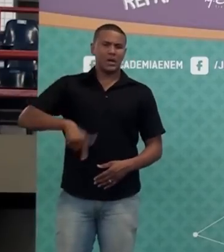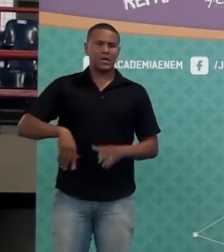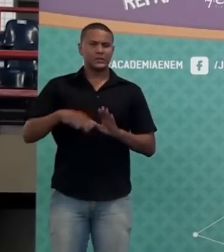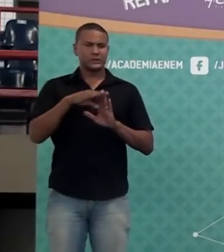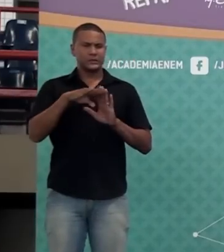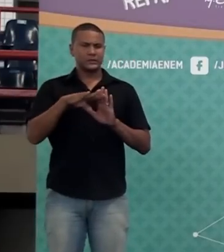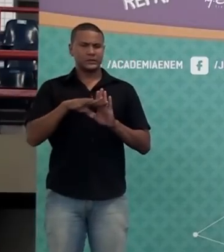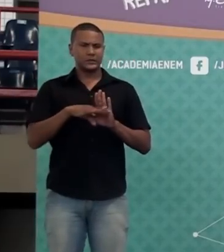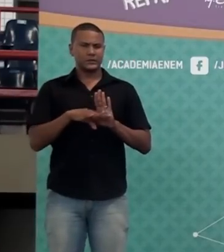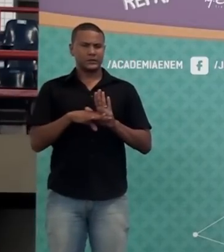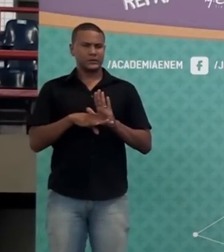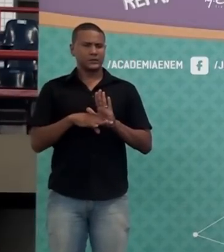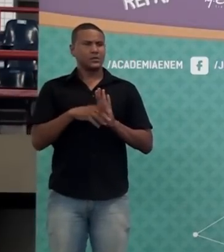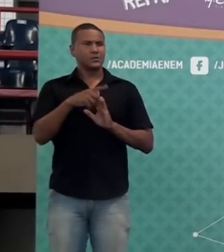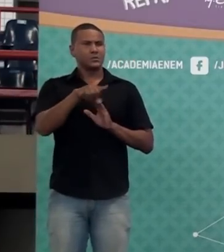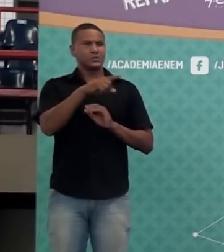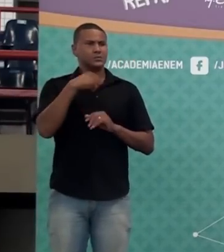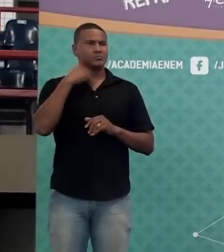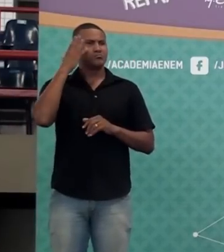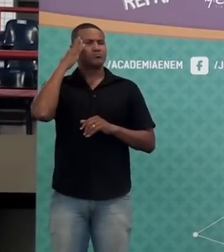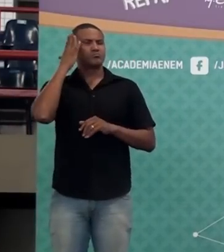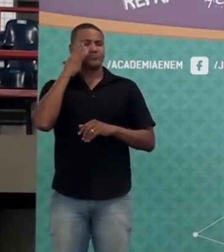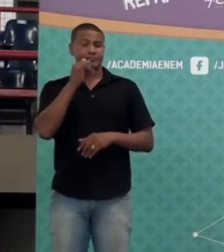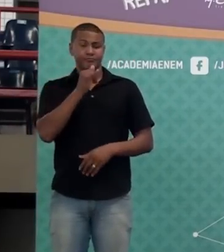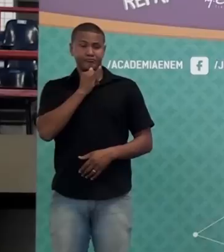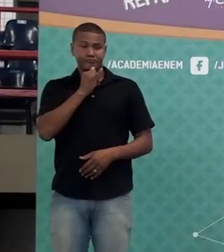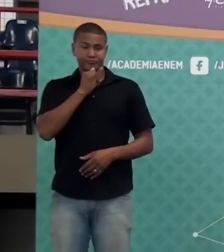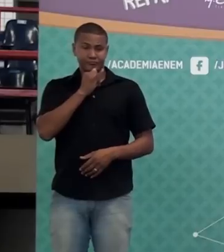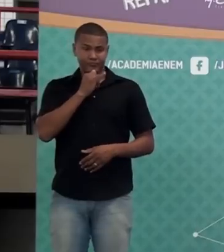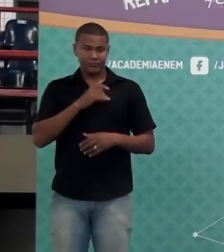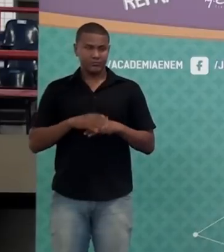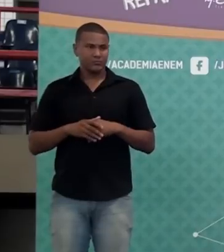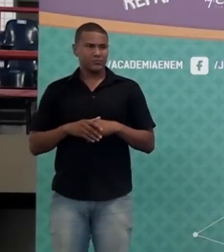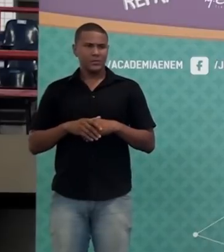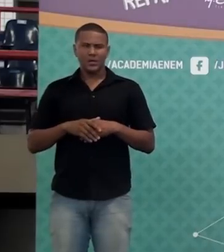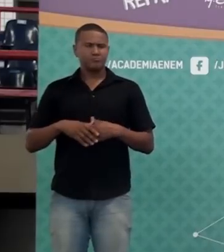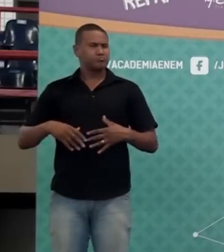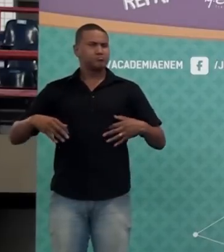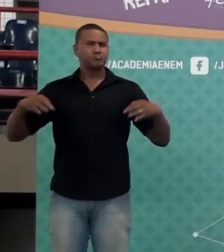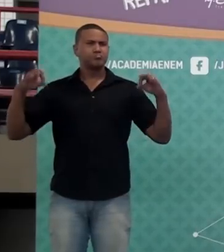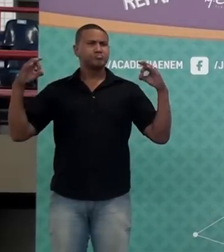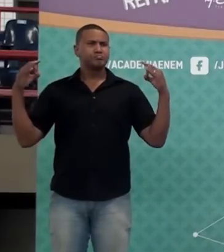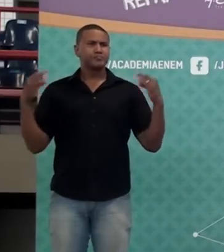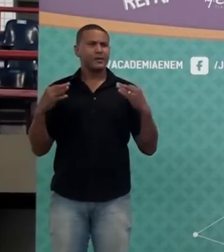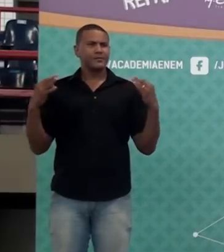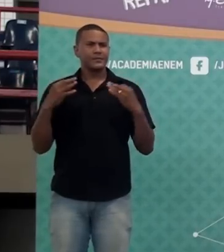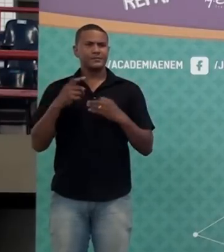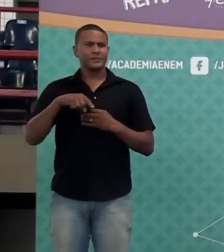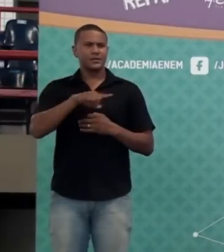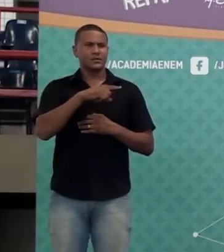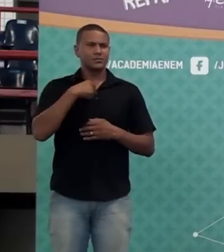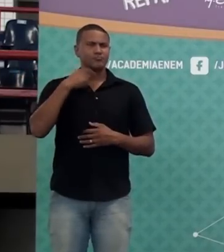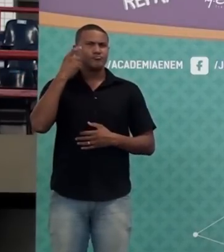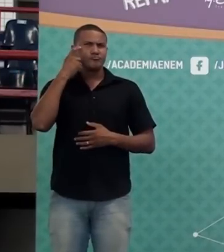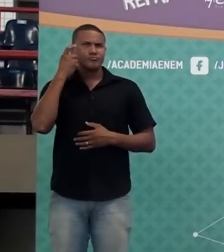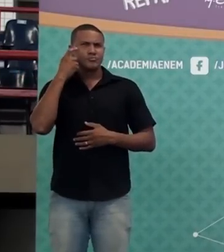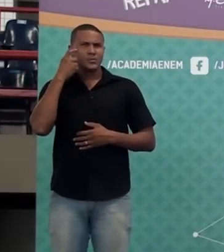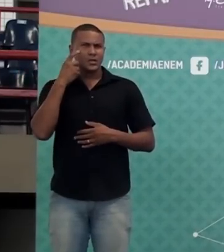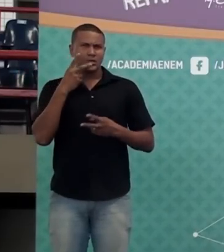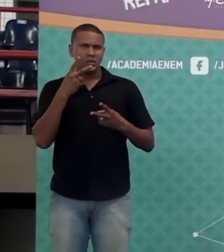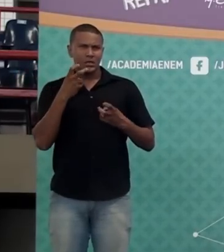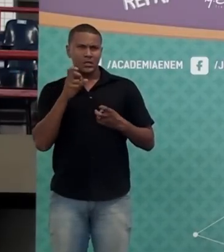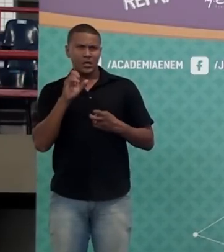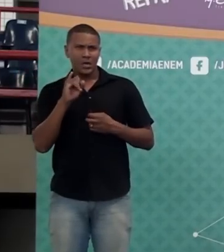vocês trabalhem bem. Por exemplo, uma maneira excelente de vocês captarem se a palavra